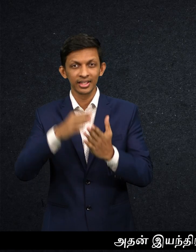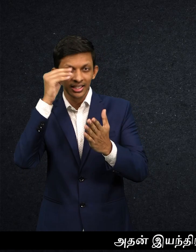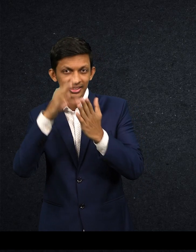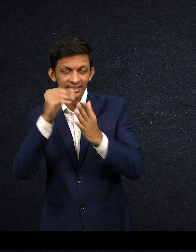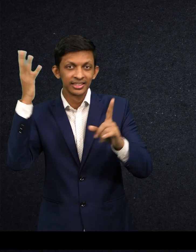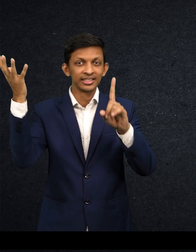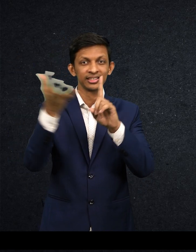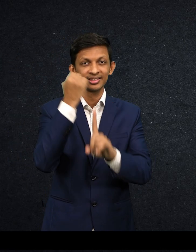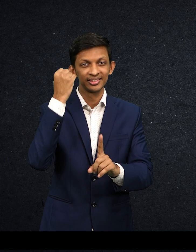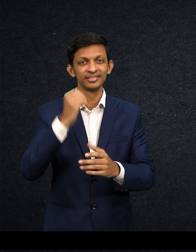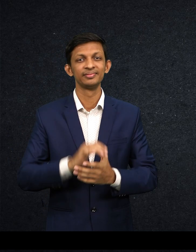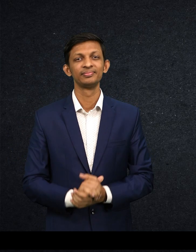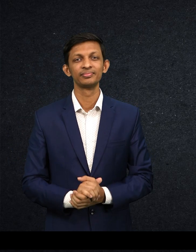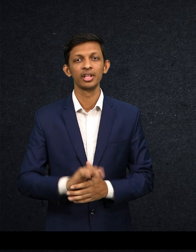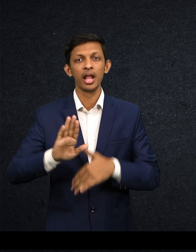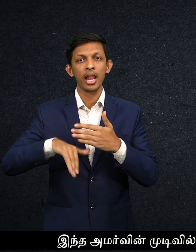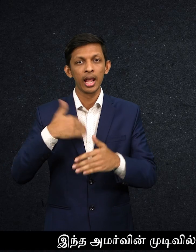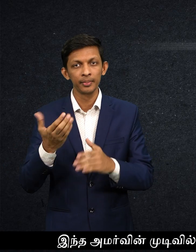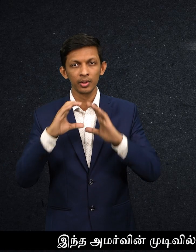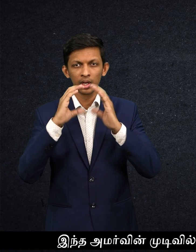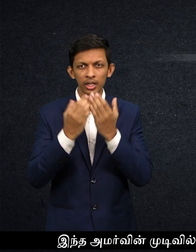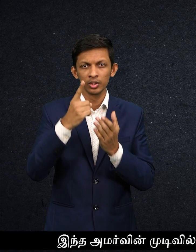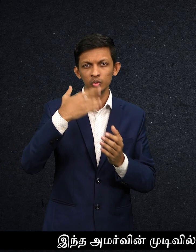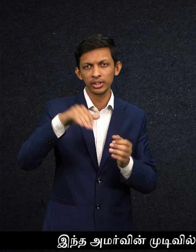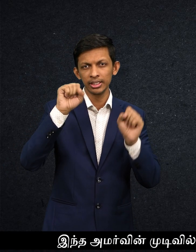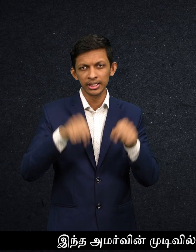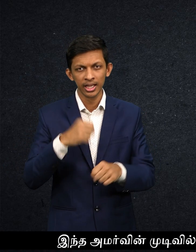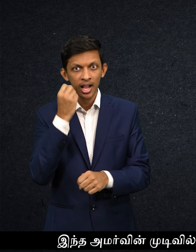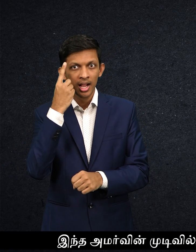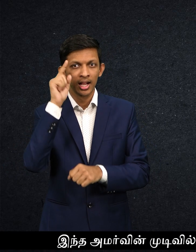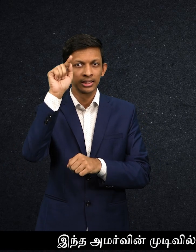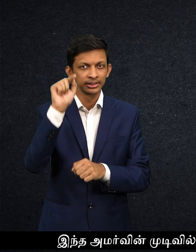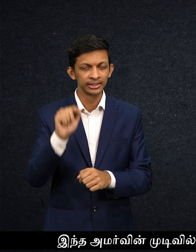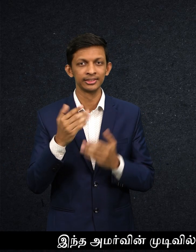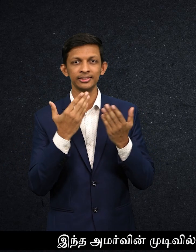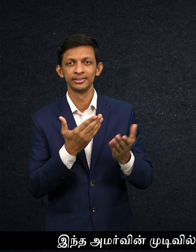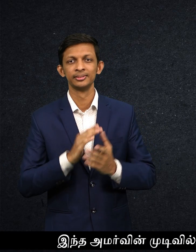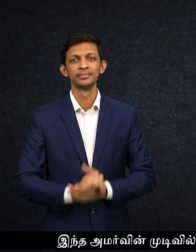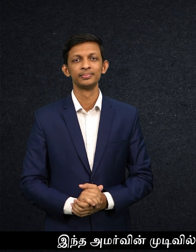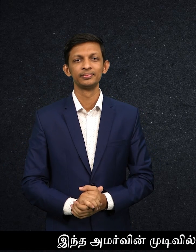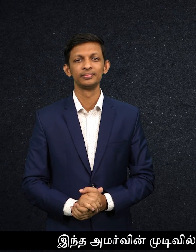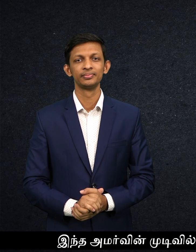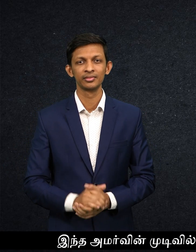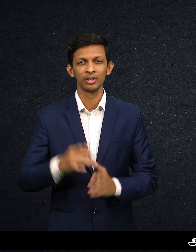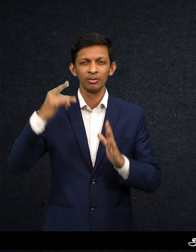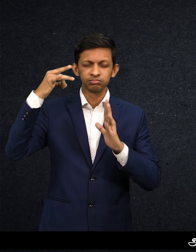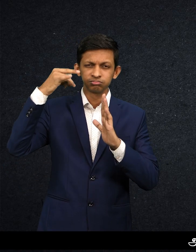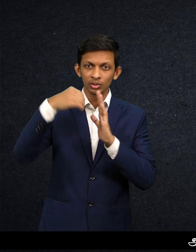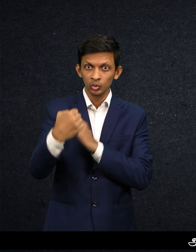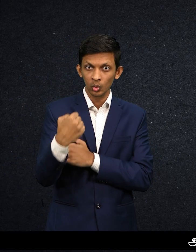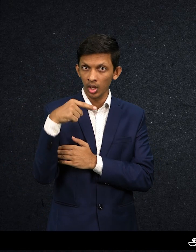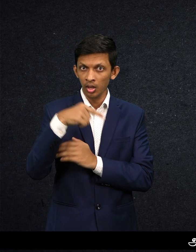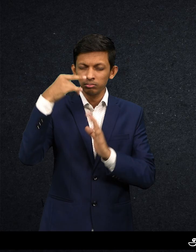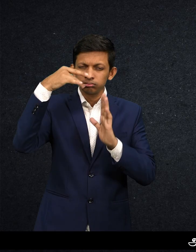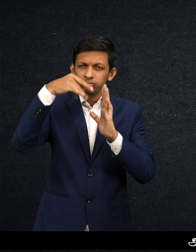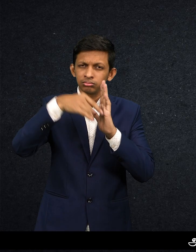அழைக்கப்படுகிறது. கற்றுக்கொள்வீர்கள். இந்த அமர்வின் முடிவில் நாம் இதை பற்றி புரிந்து கொள்ள முடியும்.